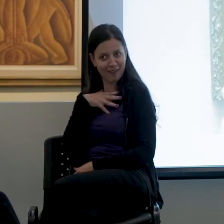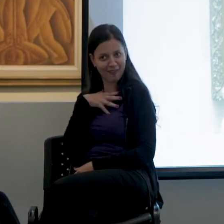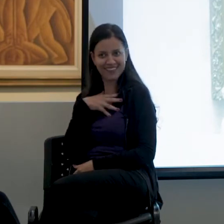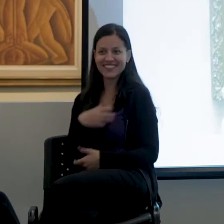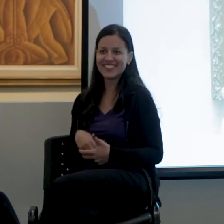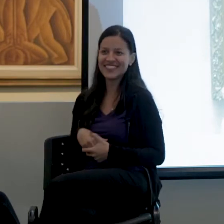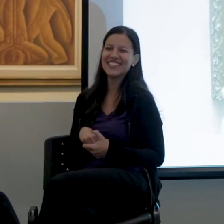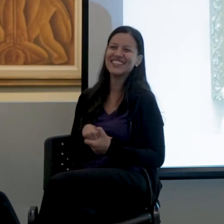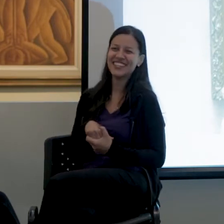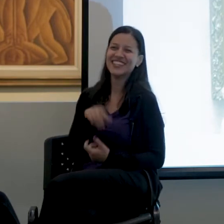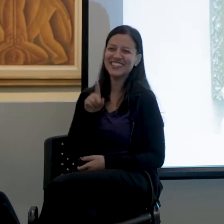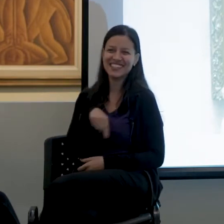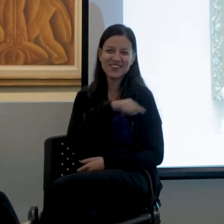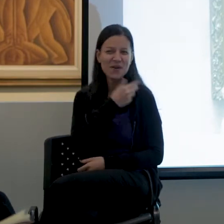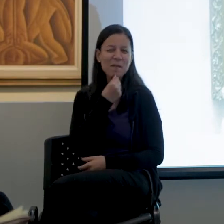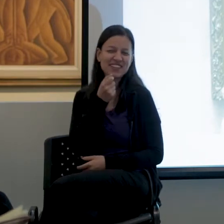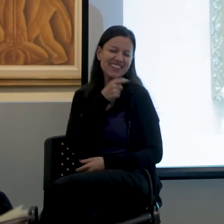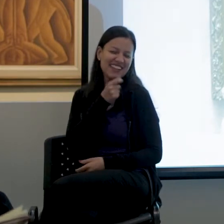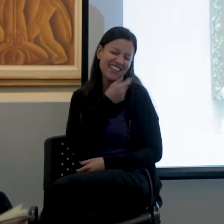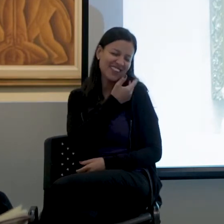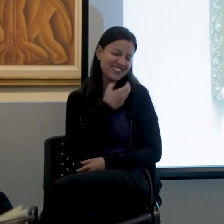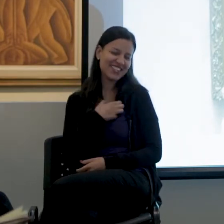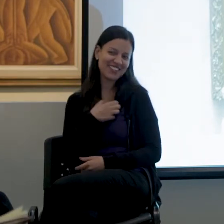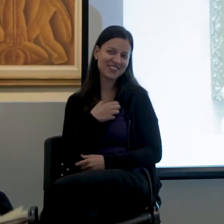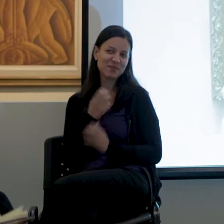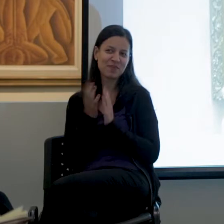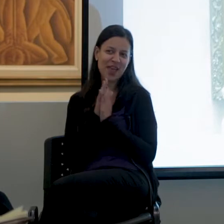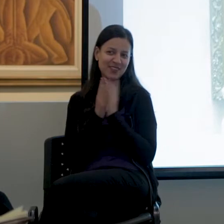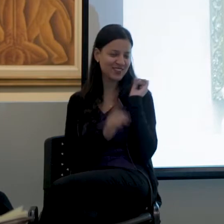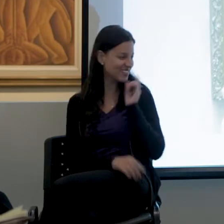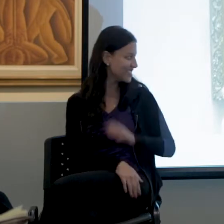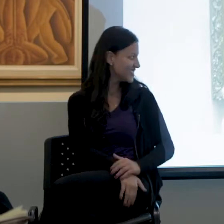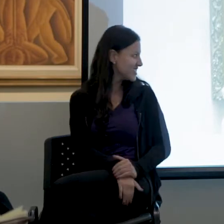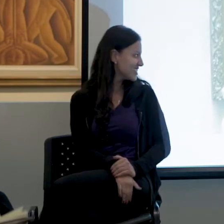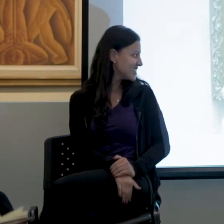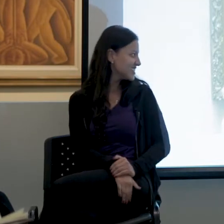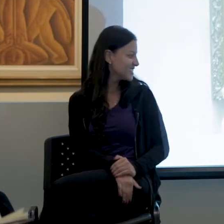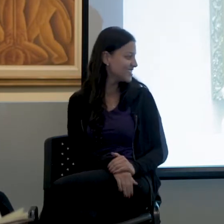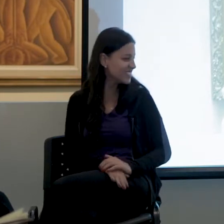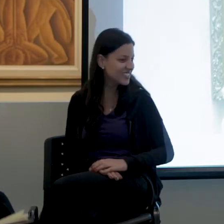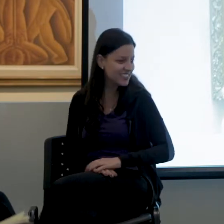Então esse sujeito aí fez uma gracinha muito boa. Né?